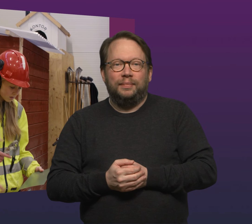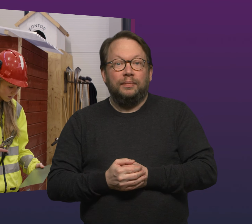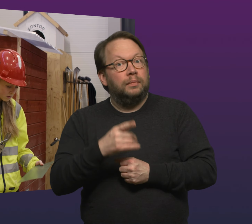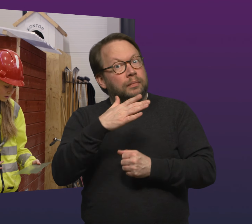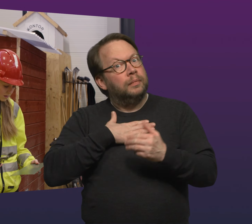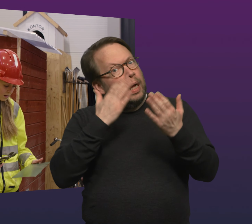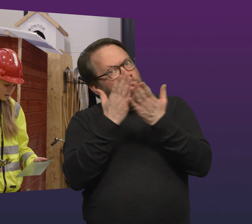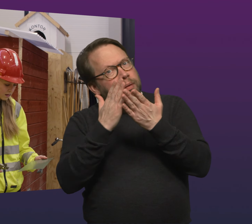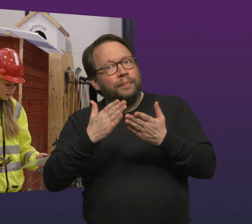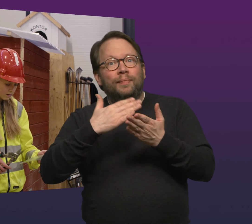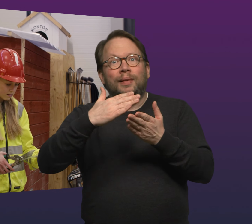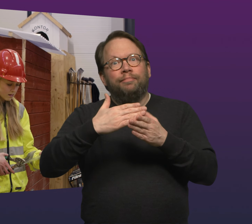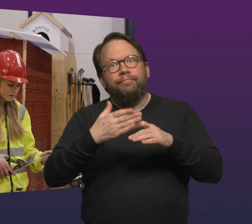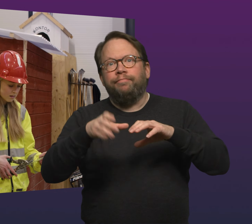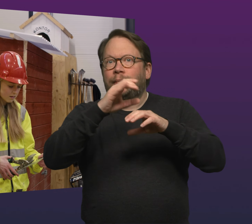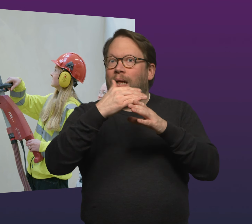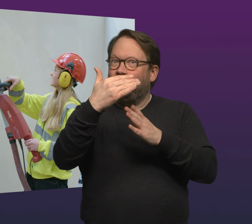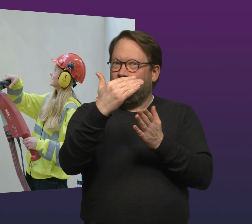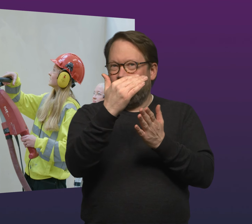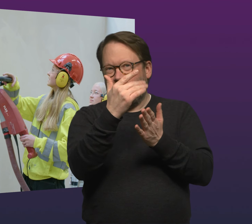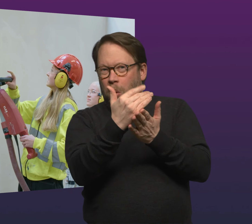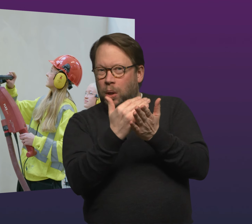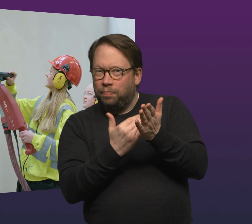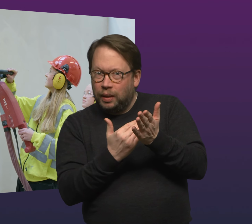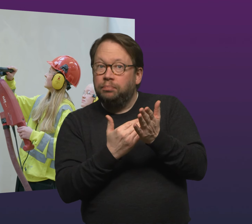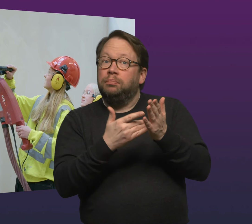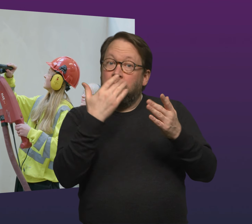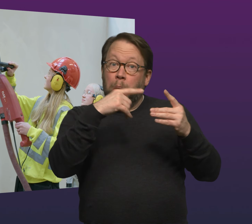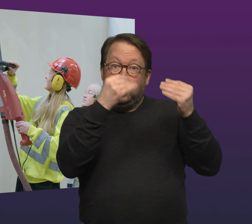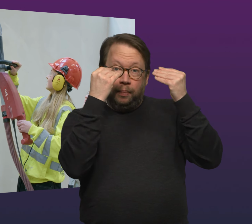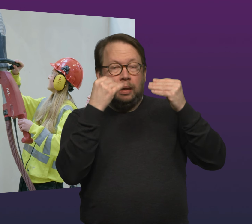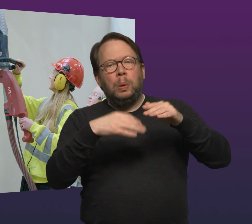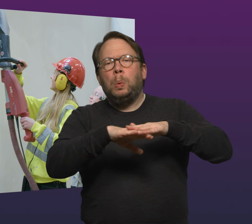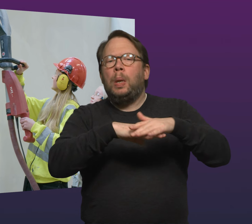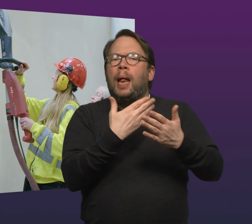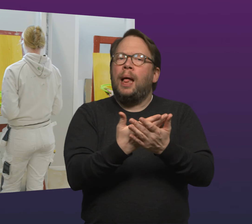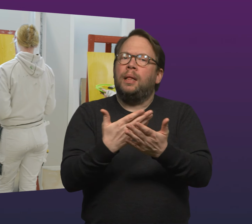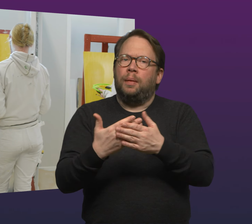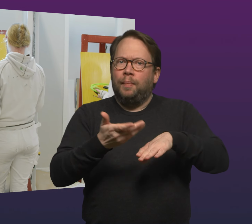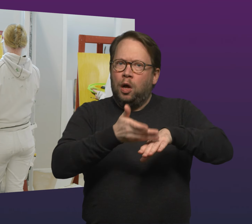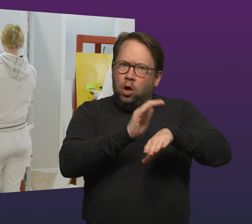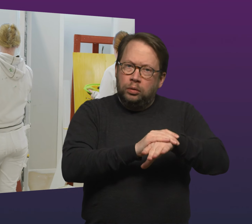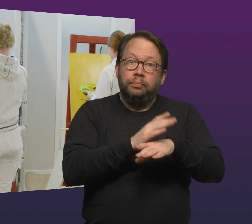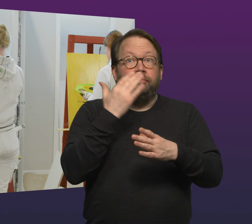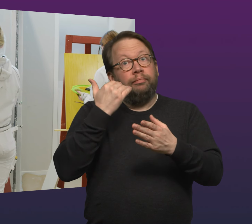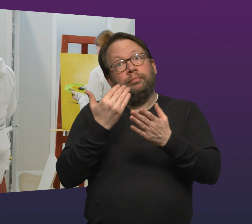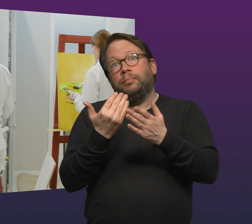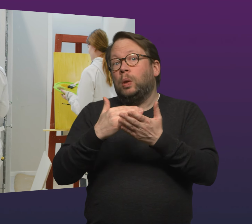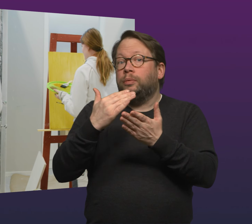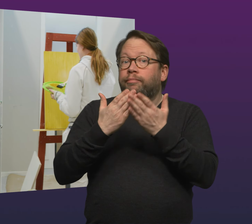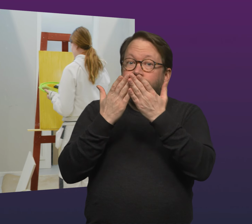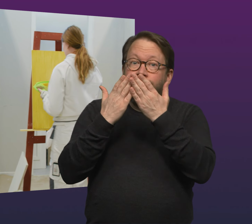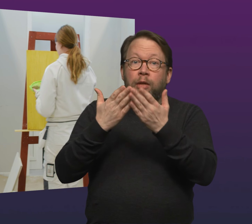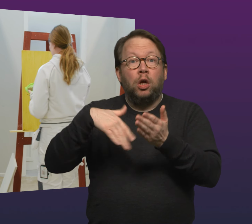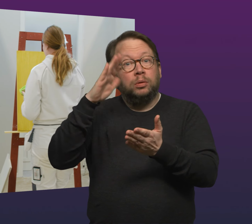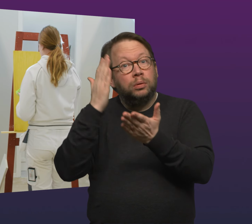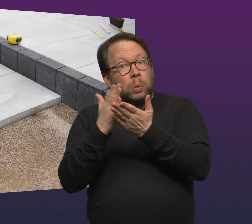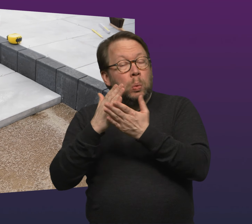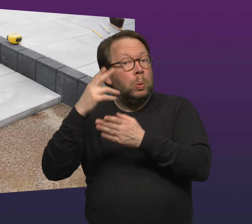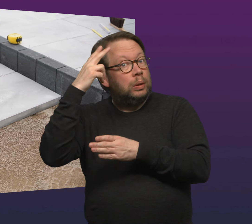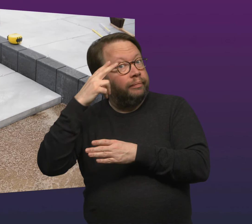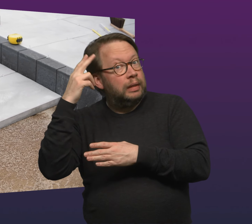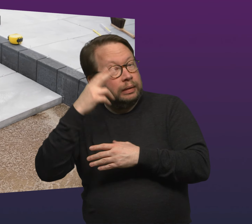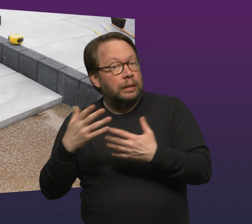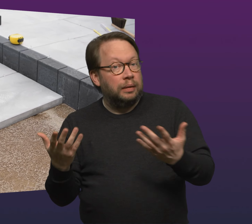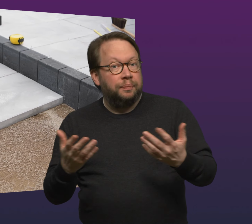Vill du läsa vidare efter programmet? Denna utbildningen ger dig grundläggande behörighet och möjligheten att läsa vidare på högskola och